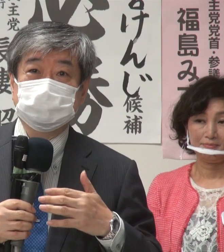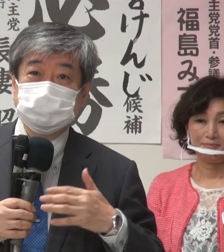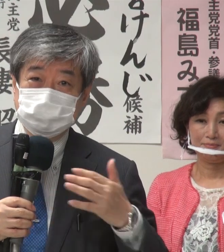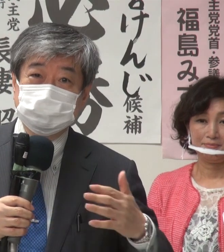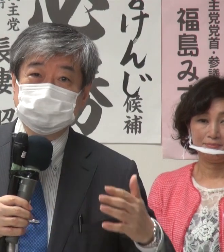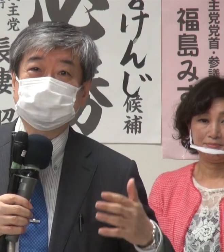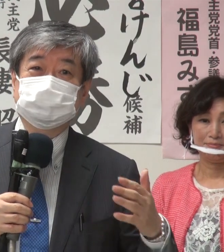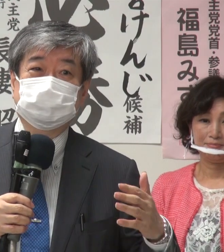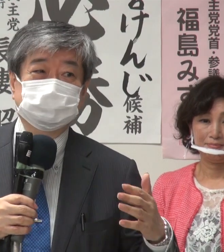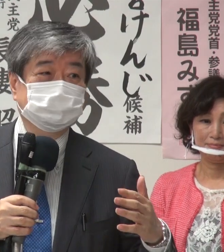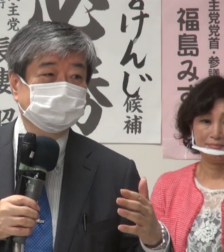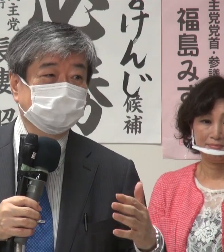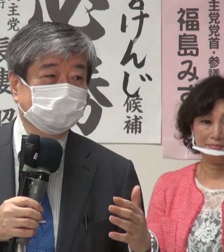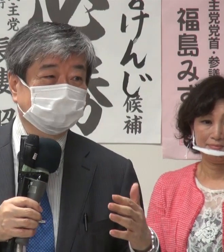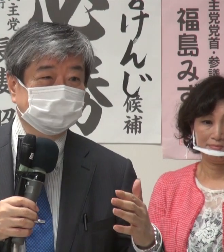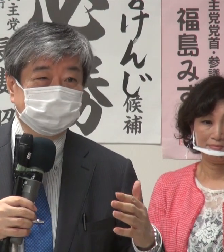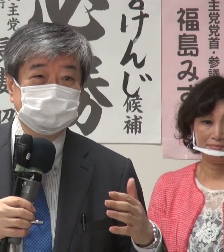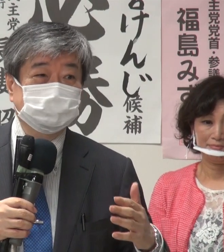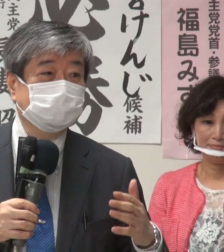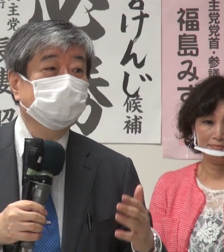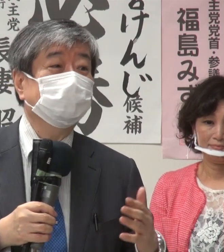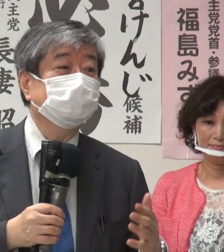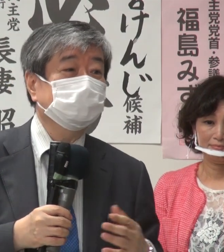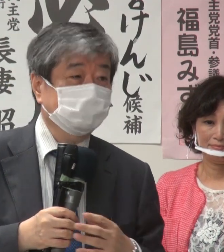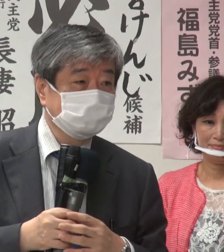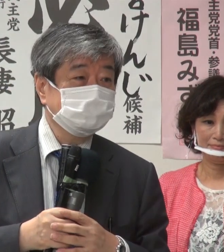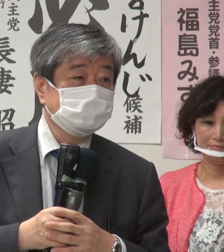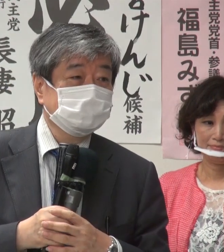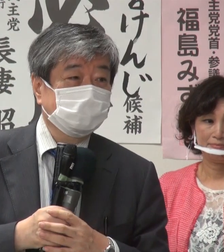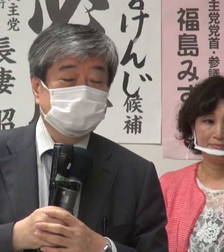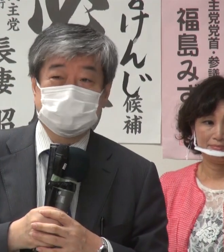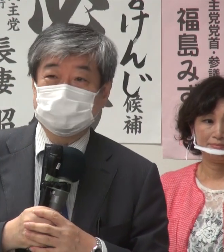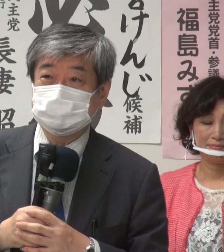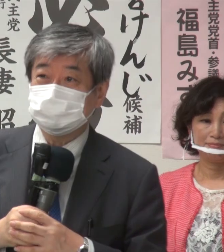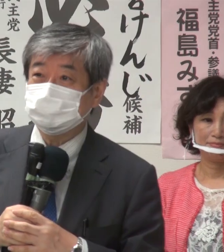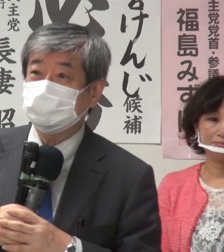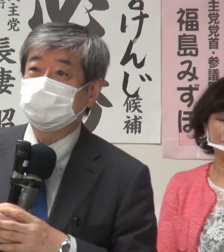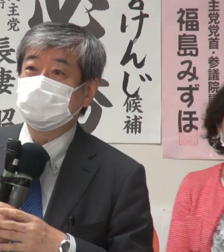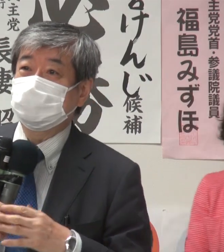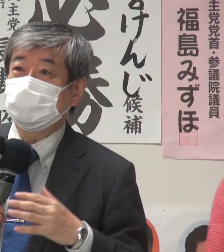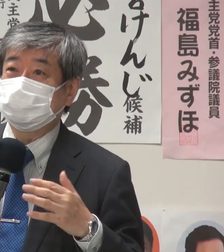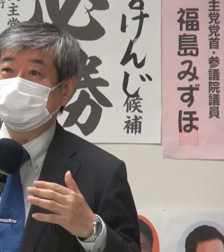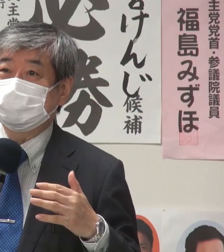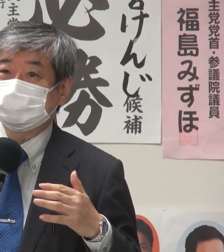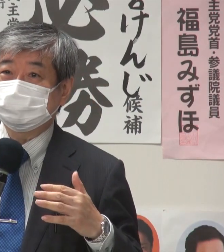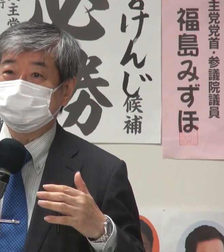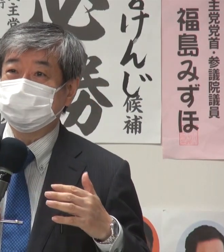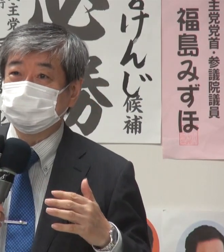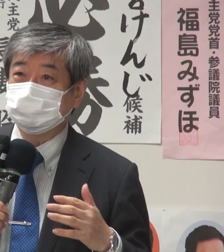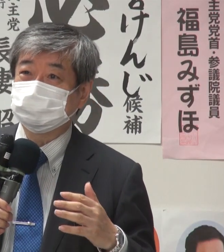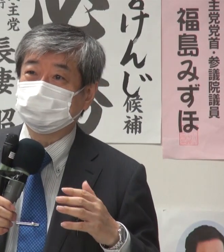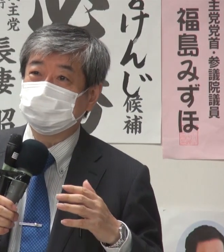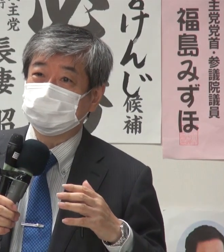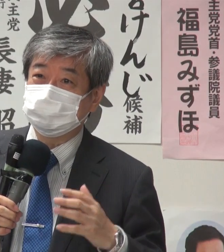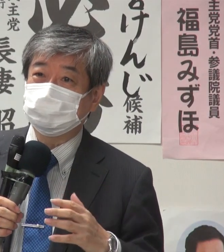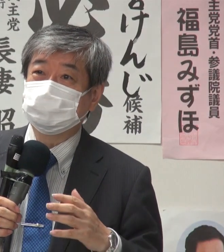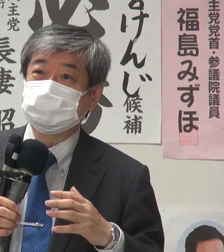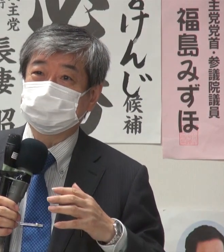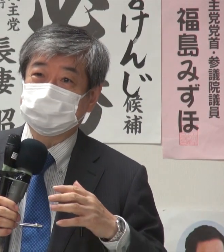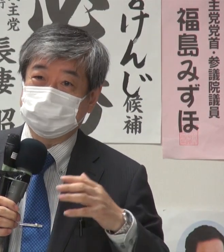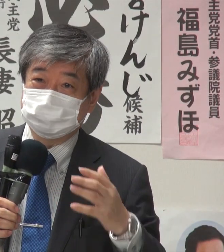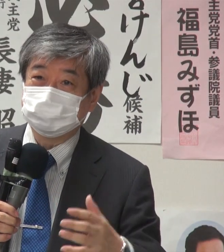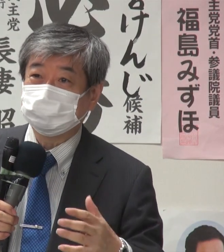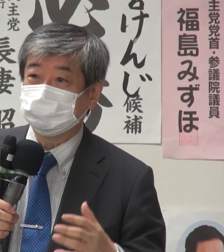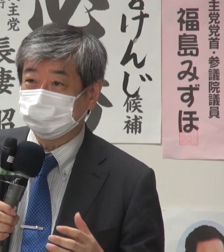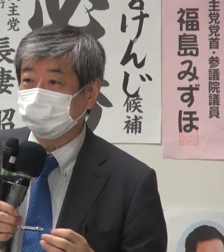りどんどんその、ウィングが広がっていった、そして、市民のその気持ちも、